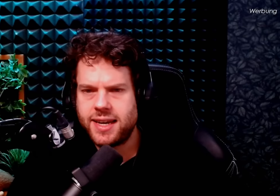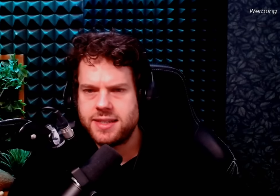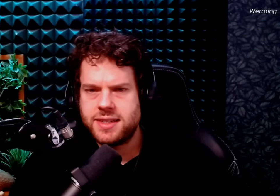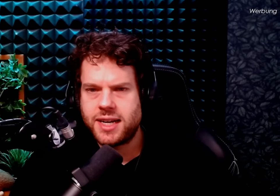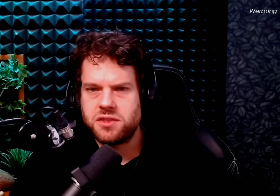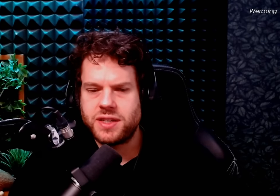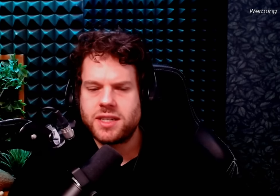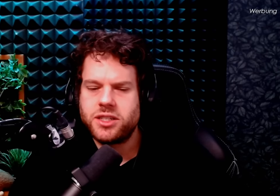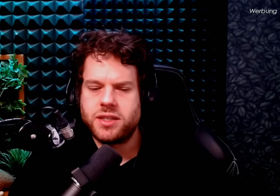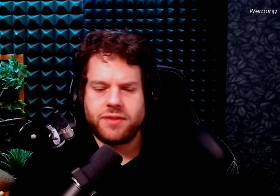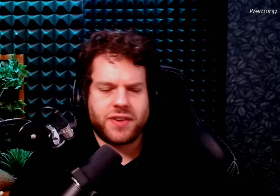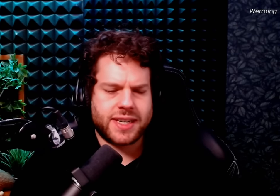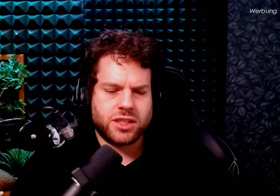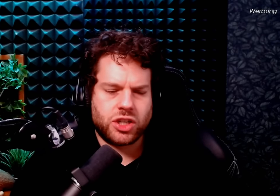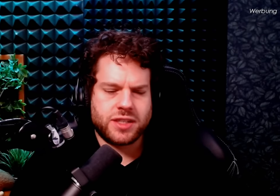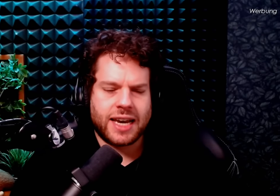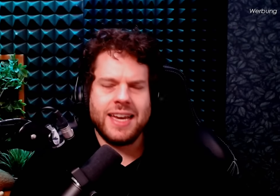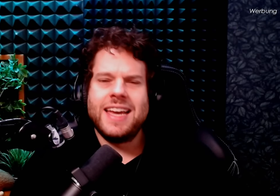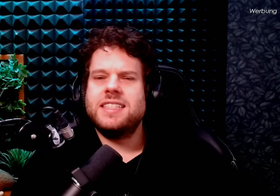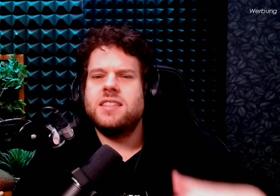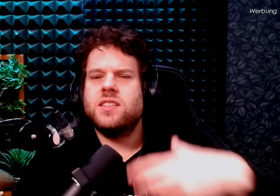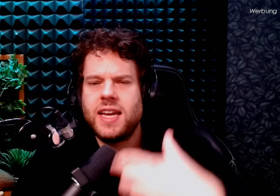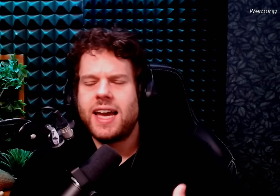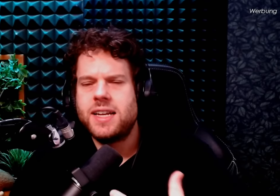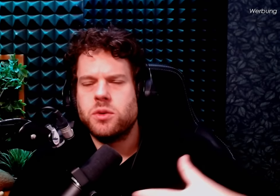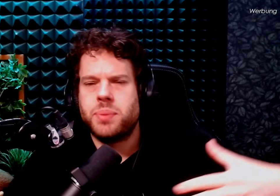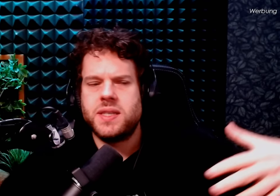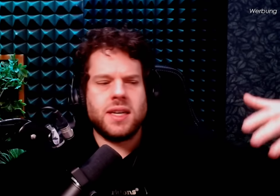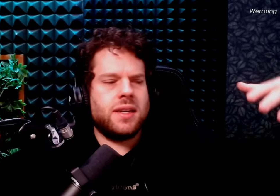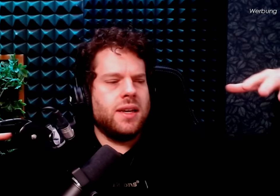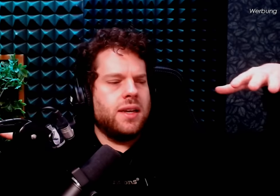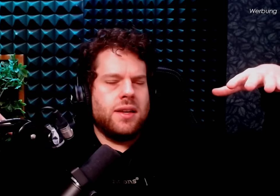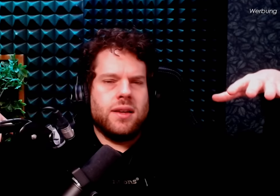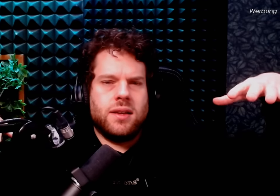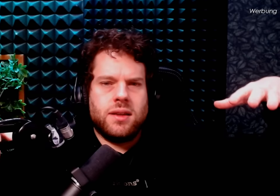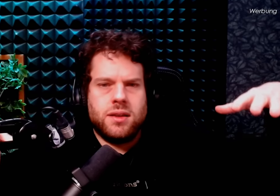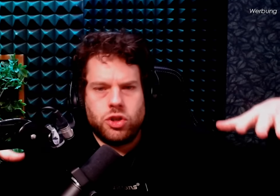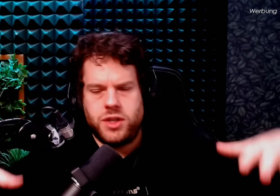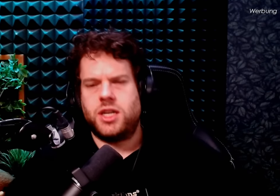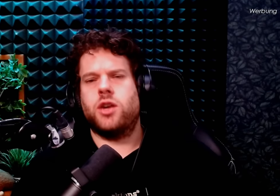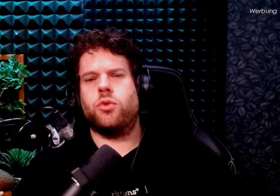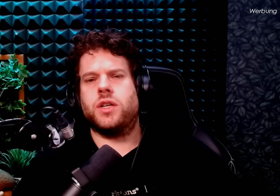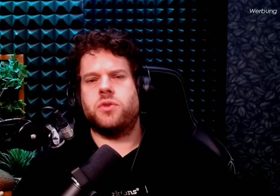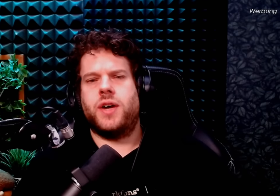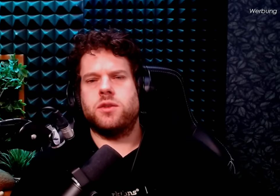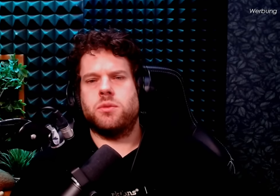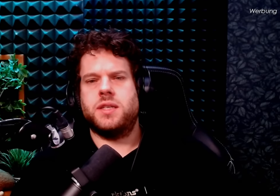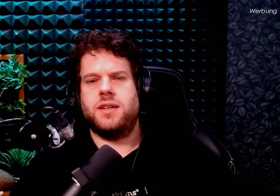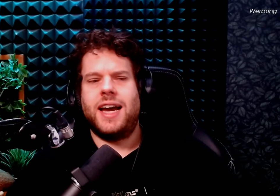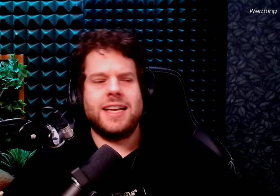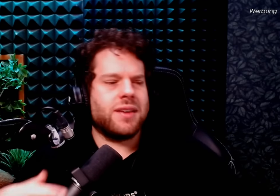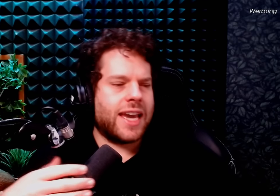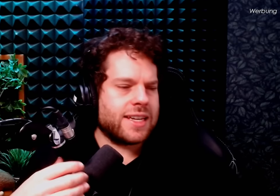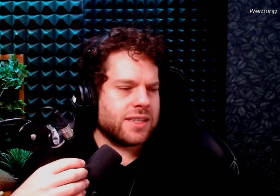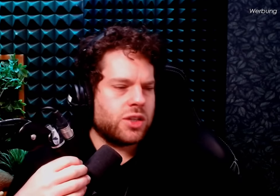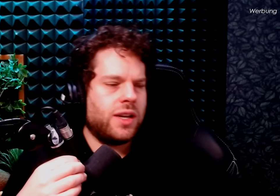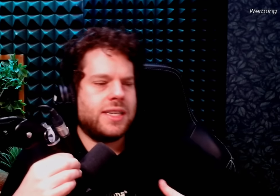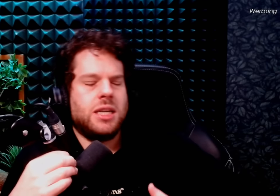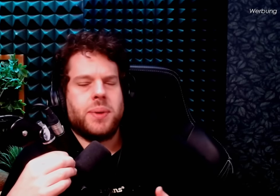Getränke sind eine ganz fantastische Sache. Sie zwingen einen so ein bisschen, Geschwindigkeit runterzufahren. Ja, also ihr kennt das natürlich, ich